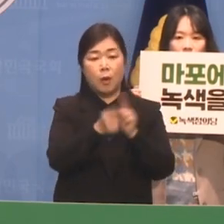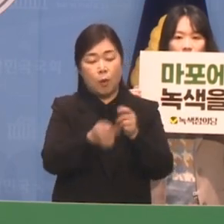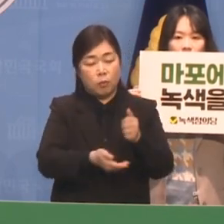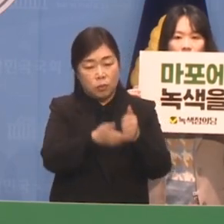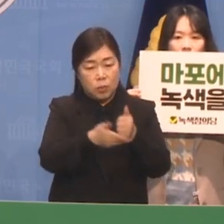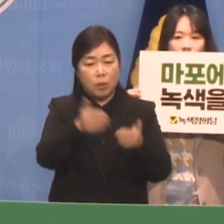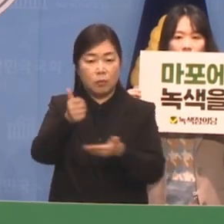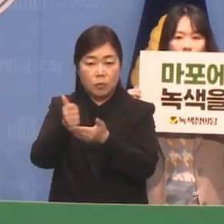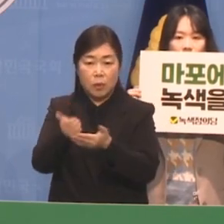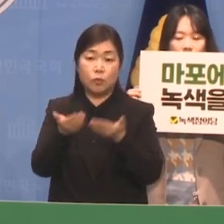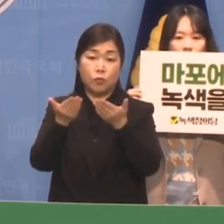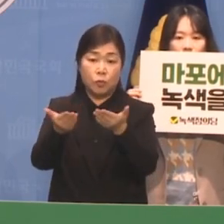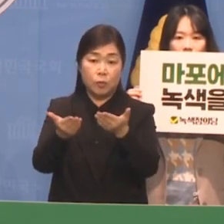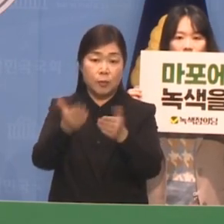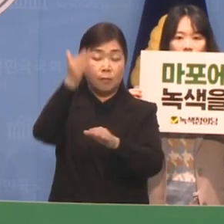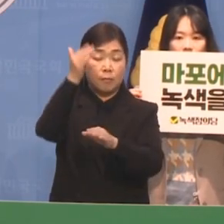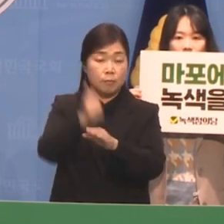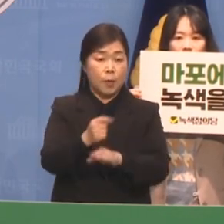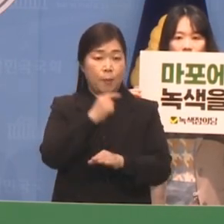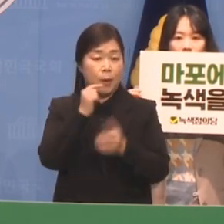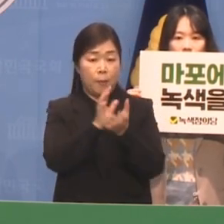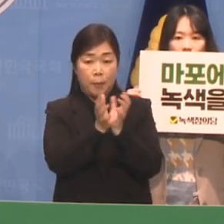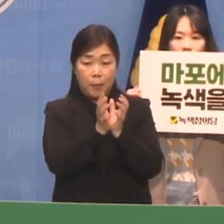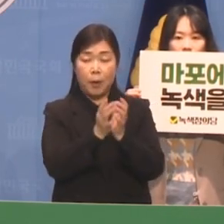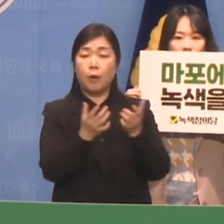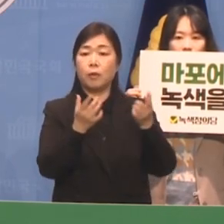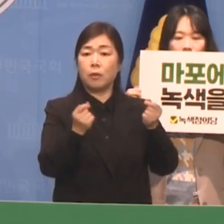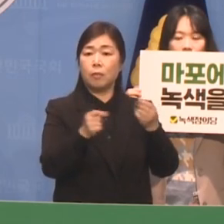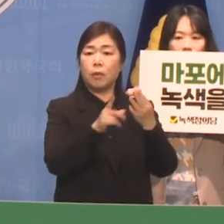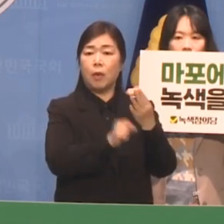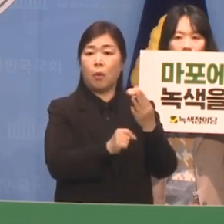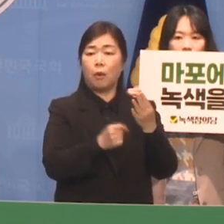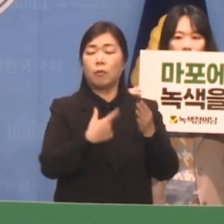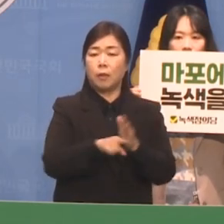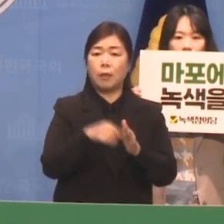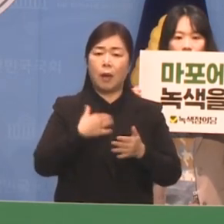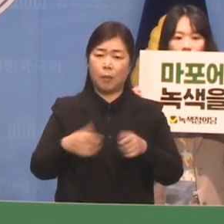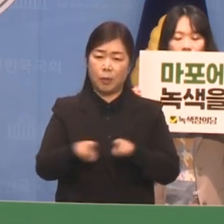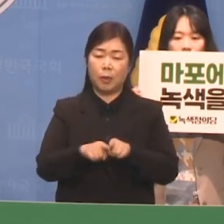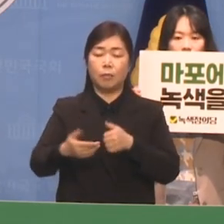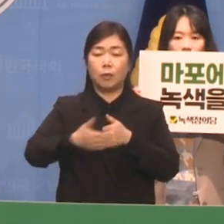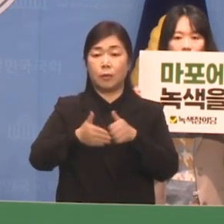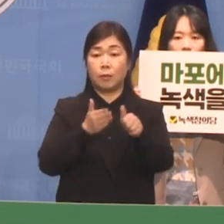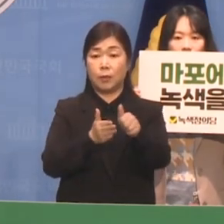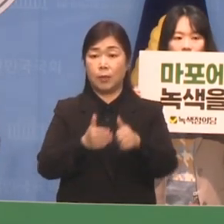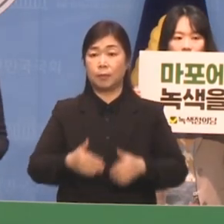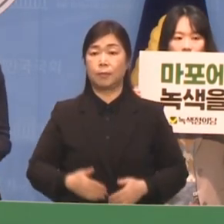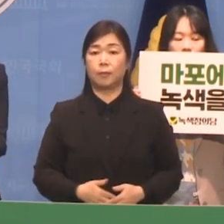토닥이며 진달래처럼 활짝 웃는 4월을 위해 저와 함께 해 주십시오. 고맙습니다.